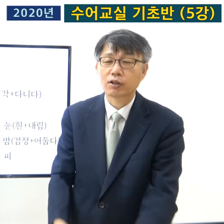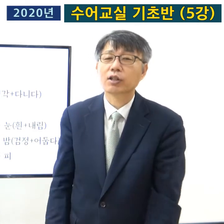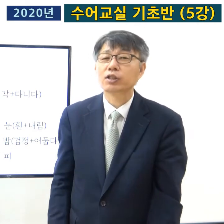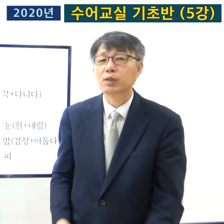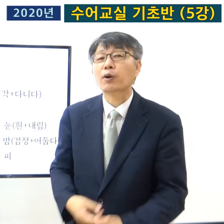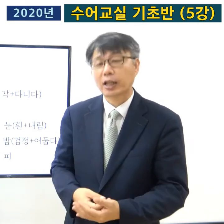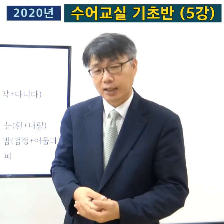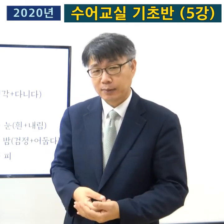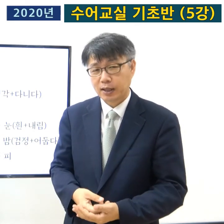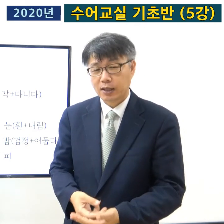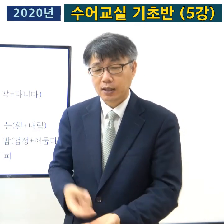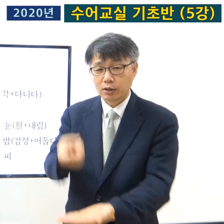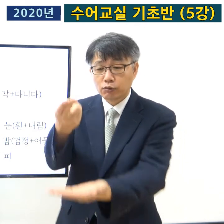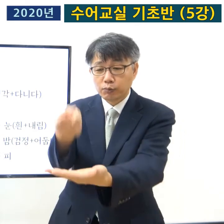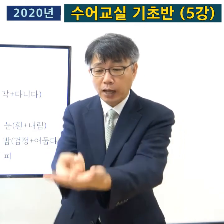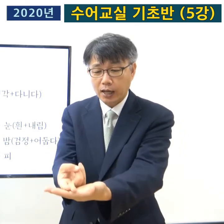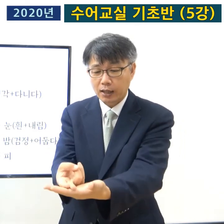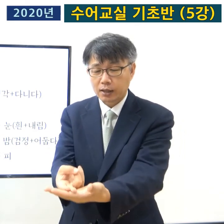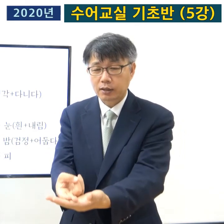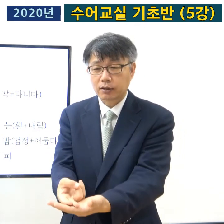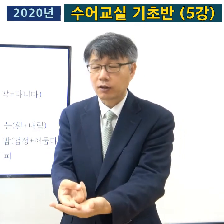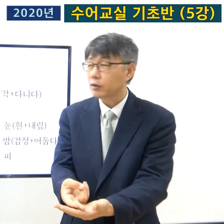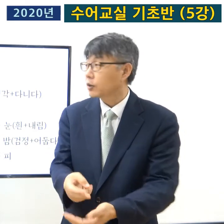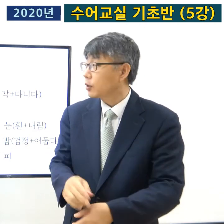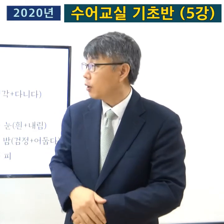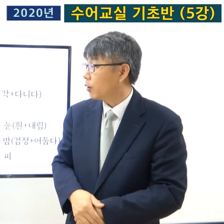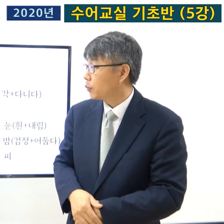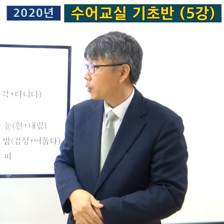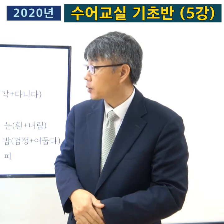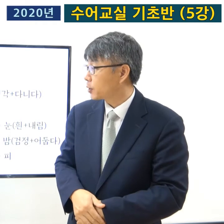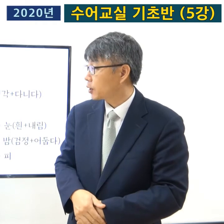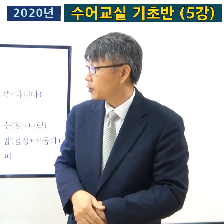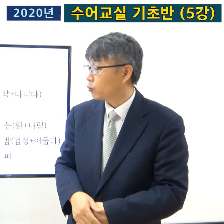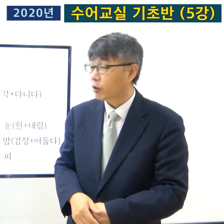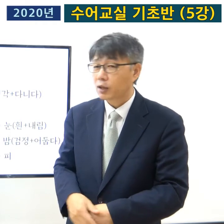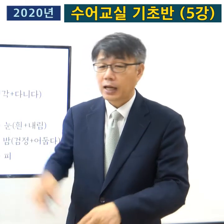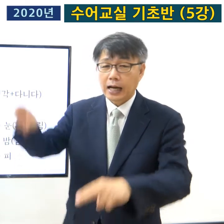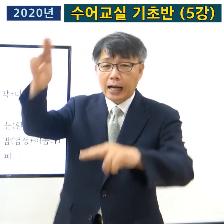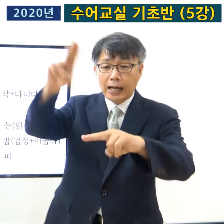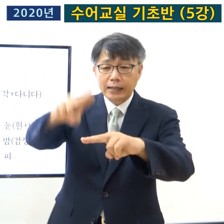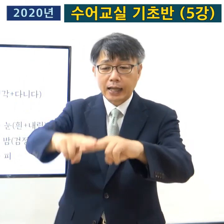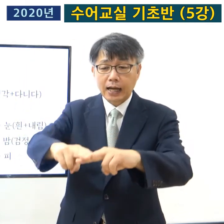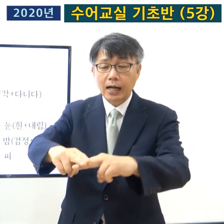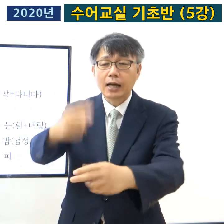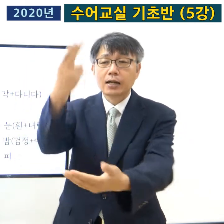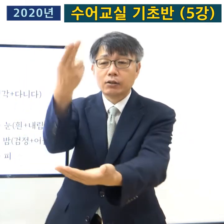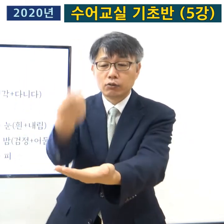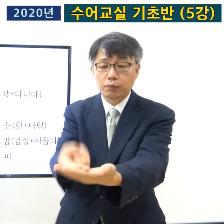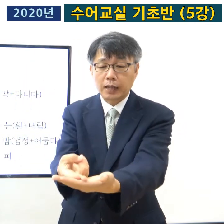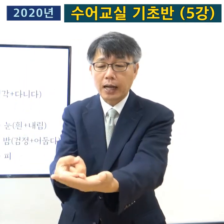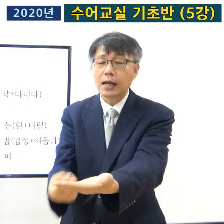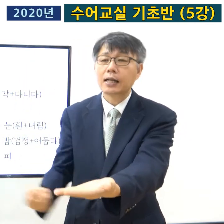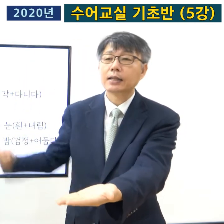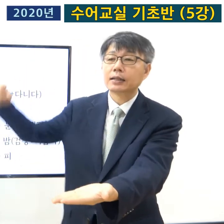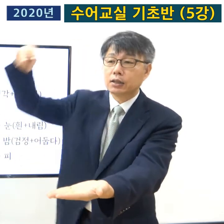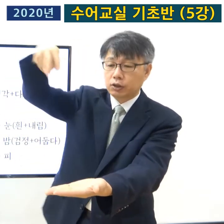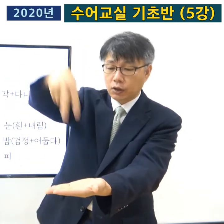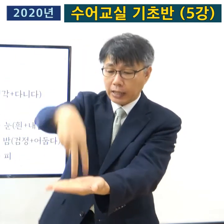이건 입원하다입니다. 눕다. 그래서 표현하시면 되겠고요. 앉다, 눕다, 서다